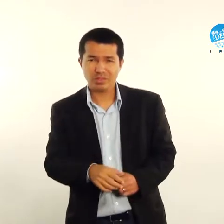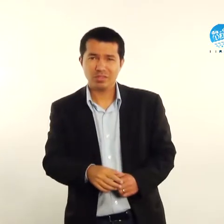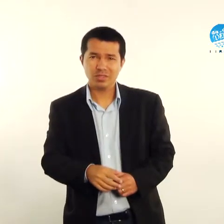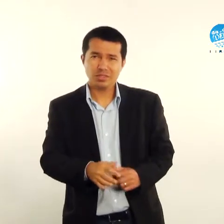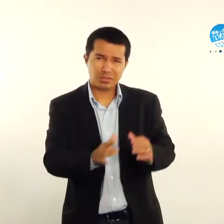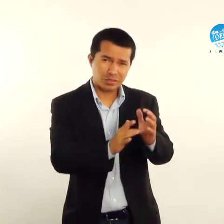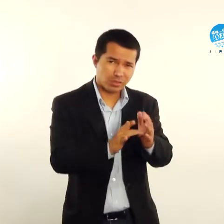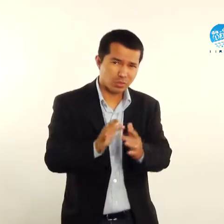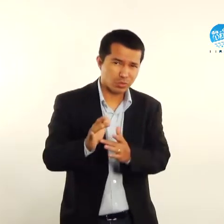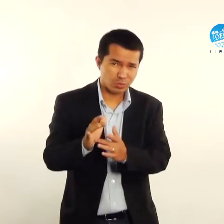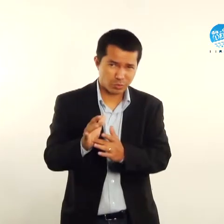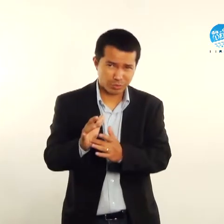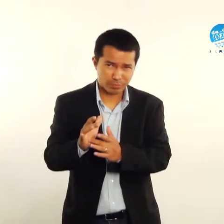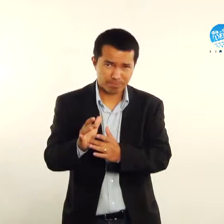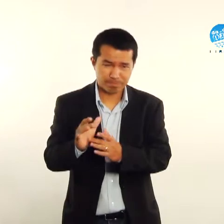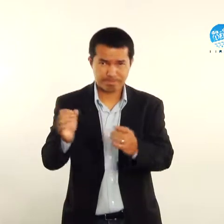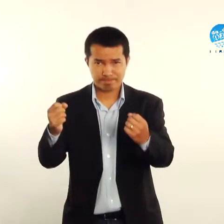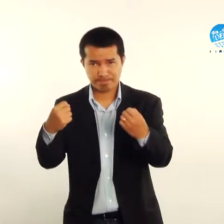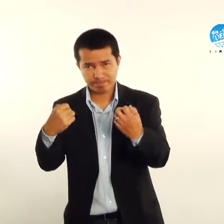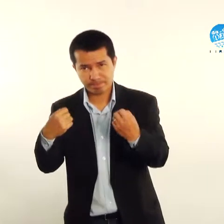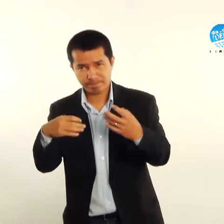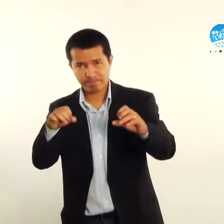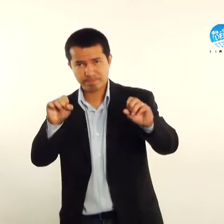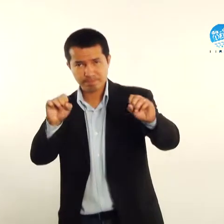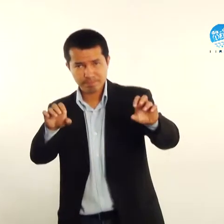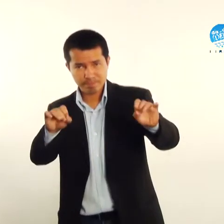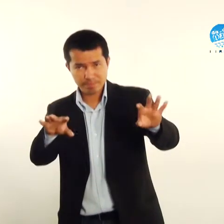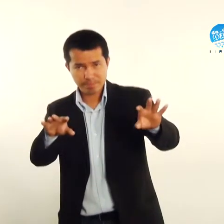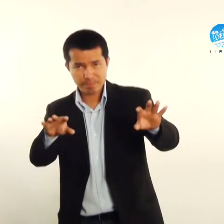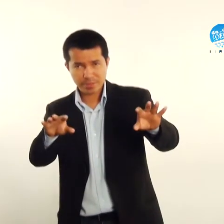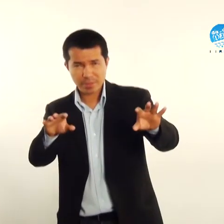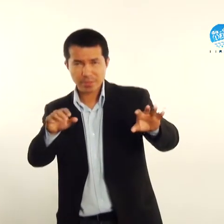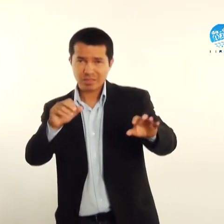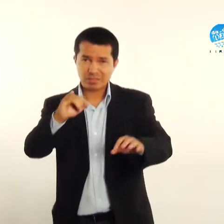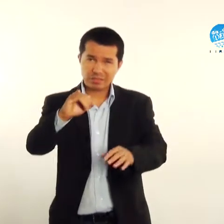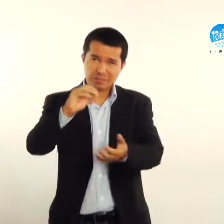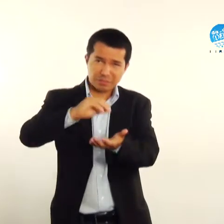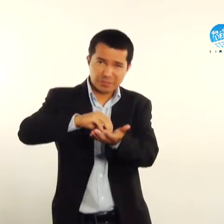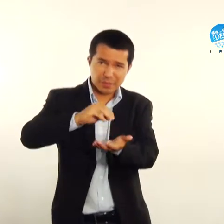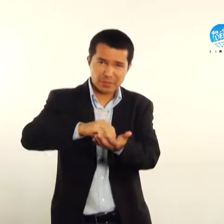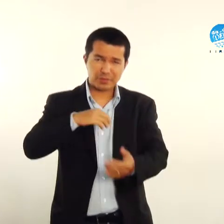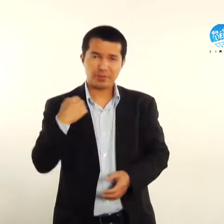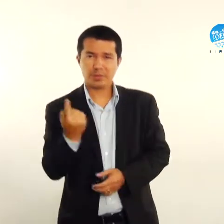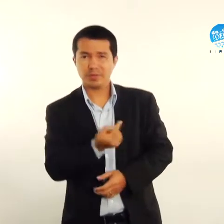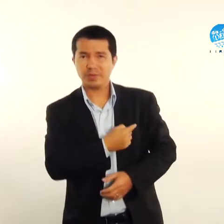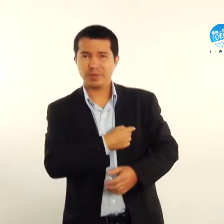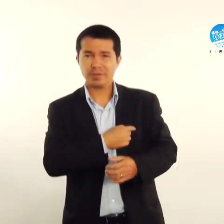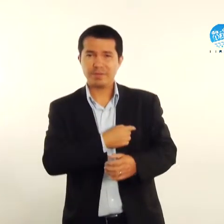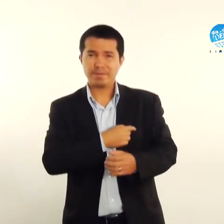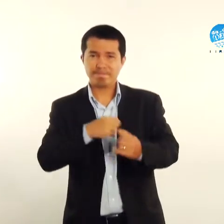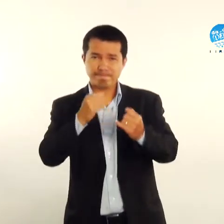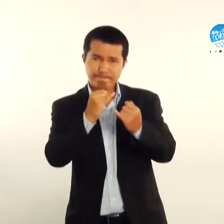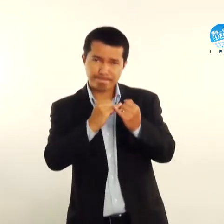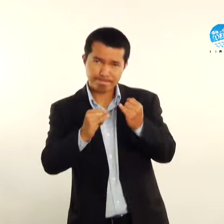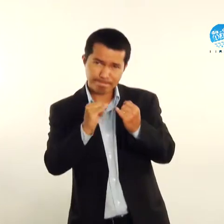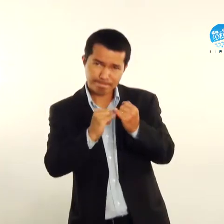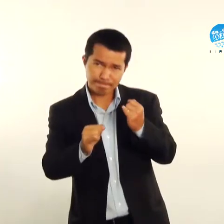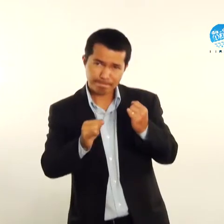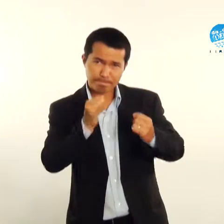se a gente não tiver a capacidade de ser como uma criança, de ser maleável, de se